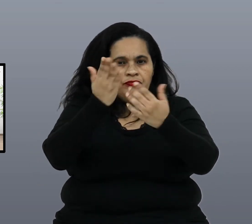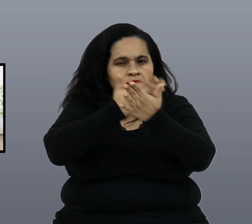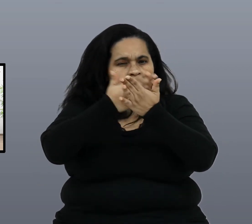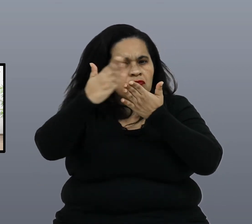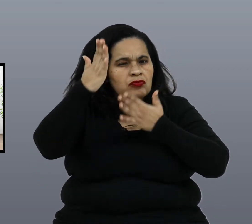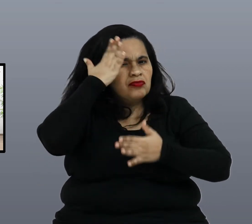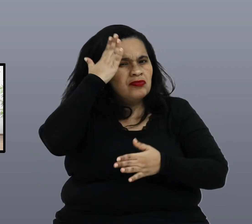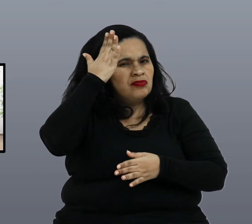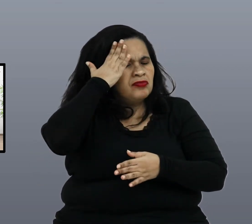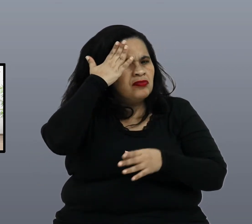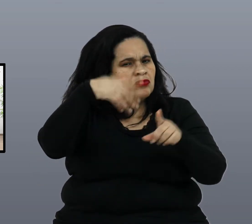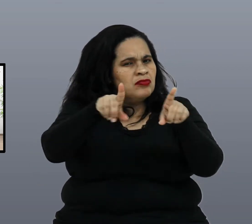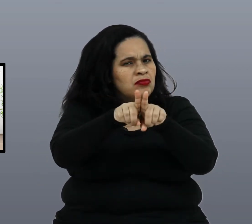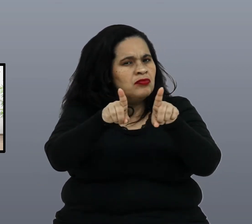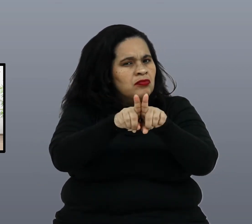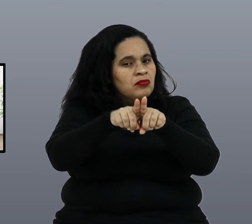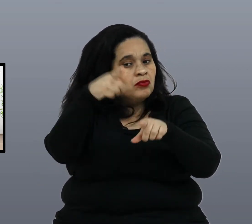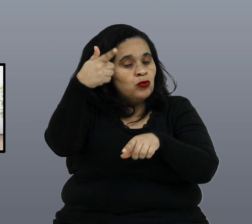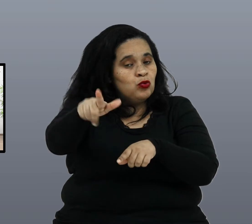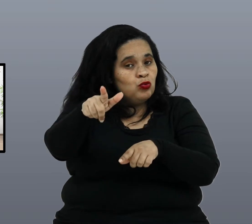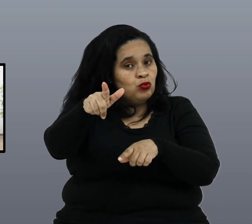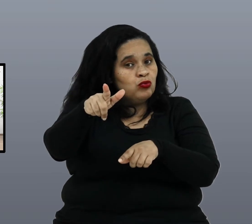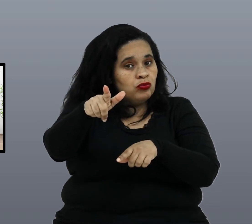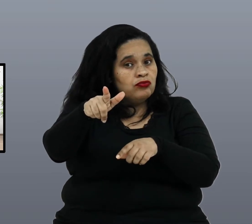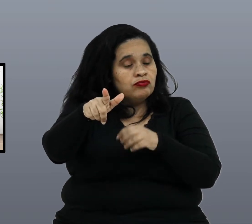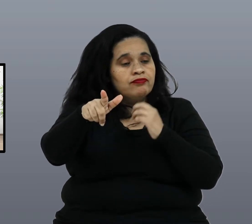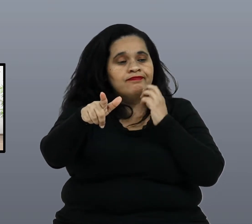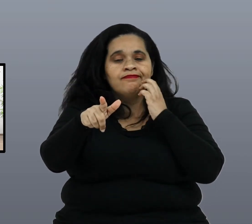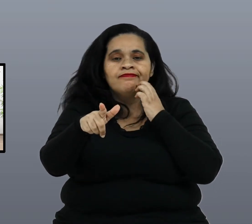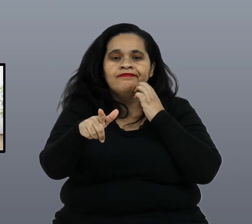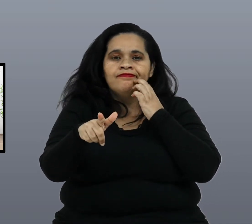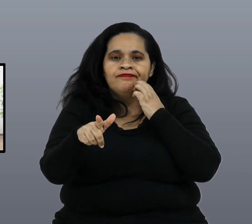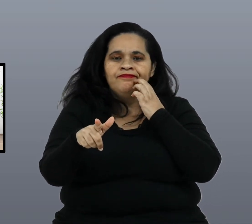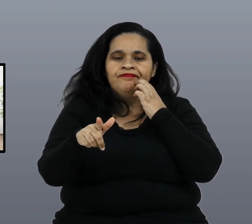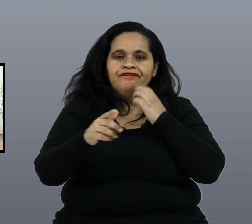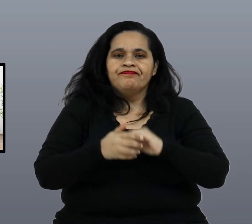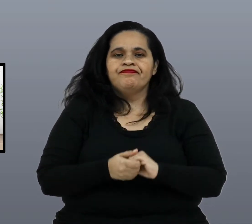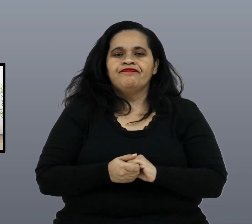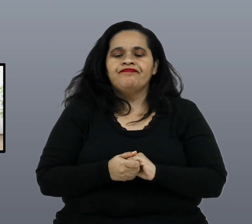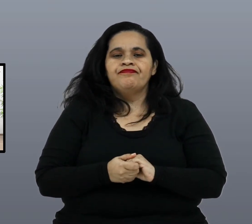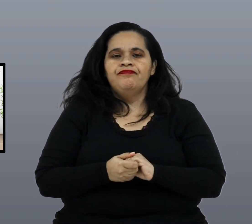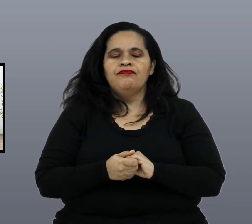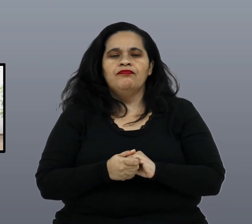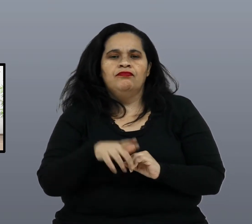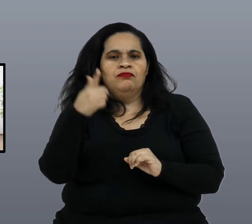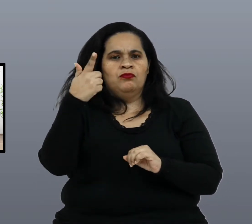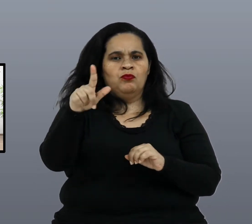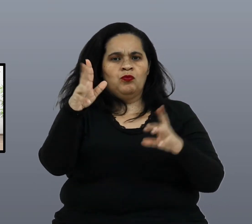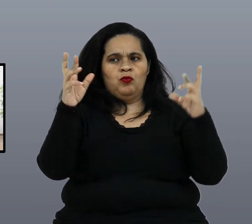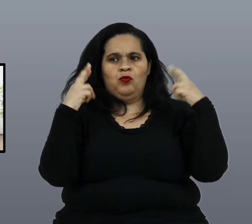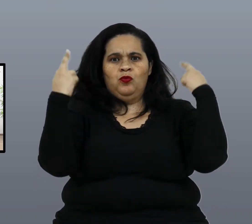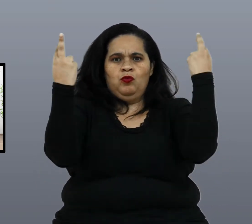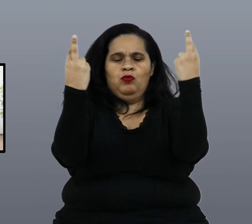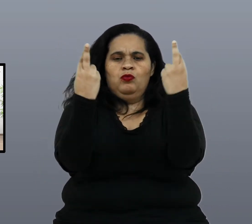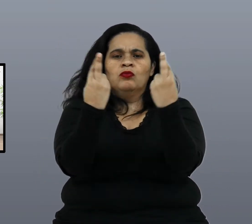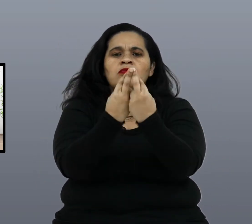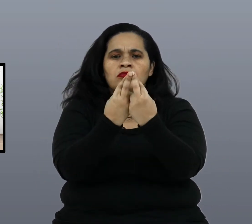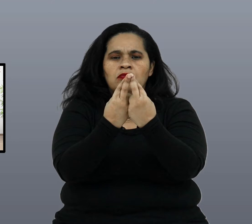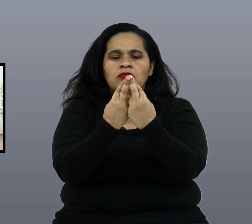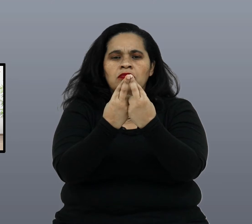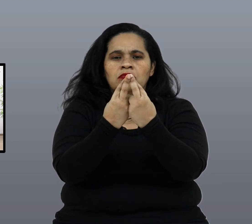aqui que o próximo império que vai surgir, pela palavra a gente afirma que é o império do